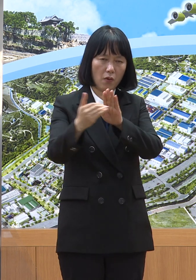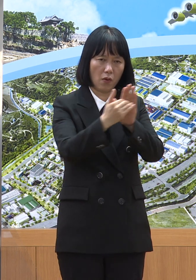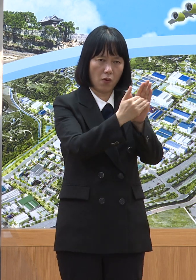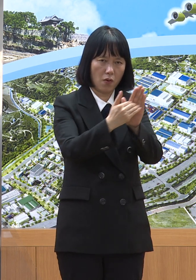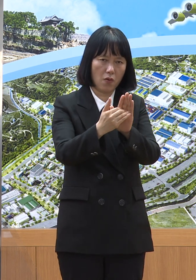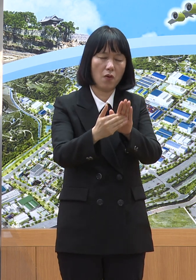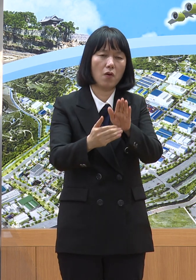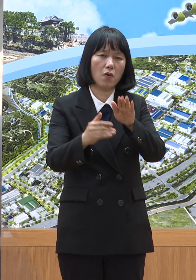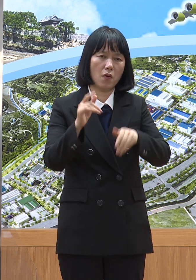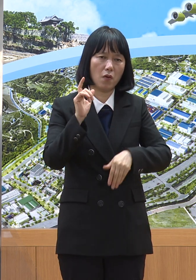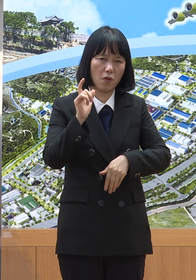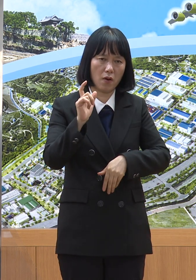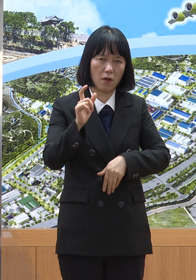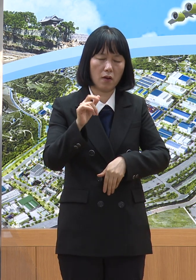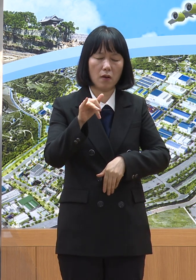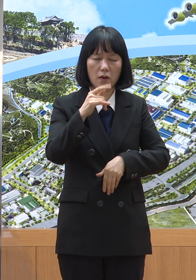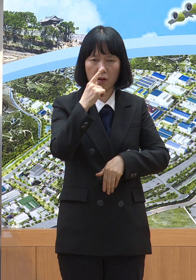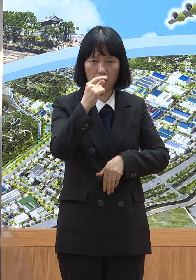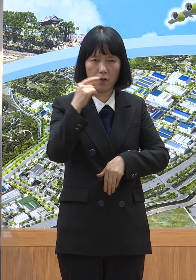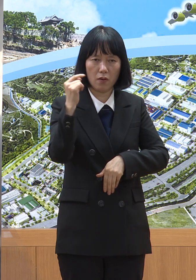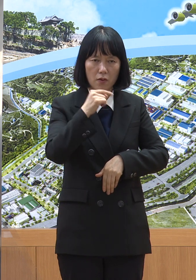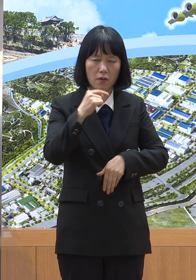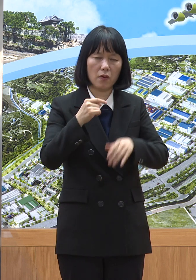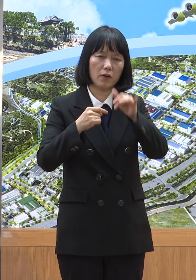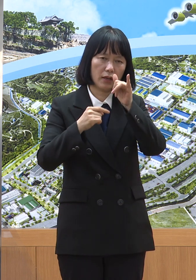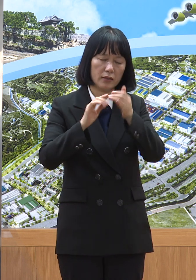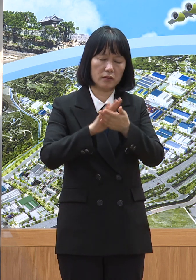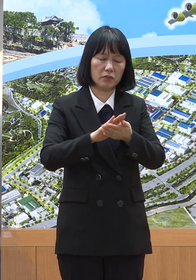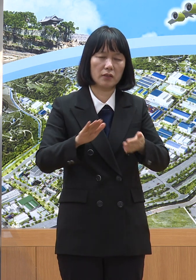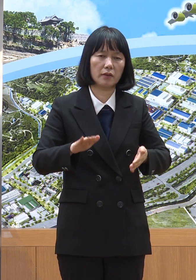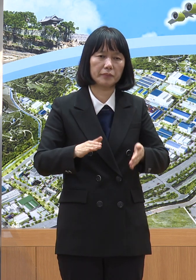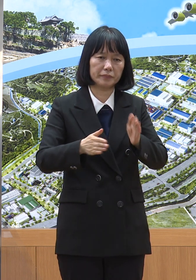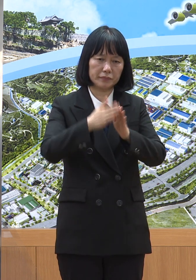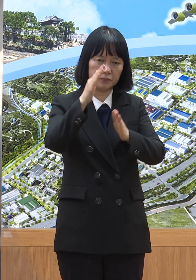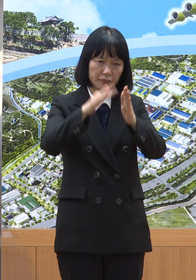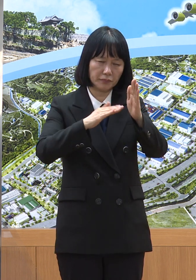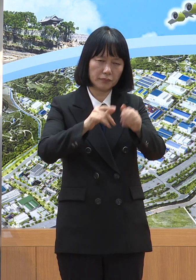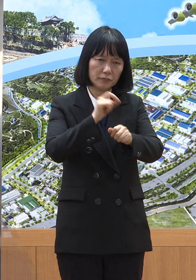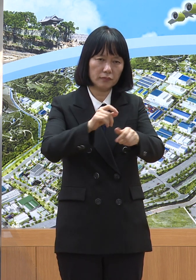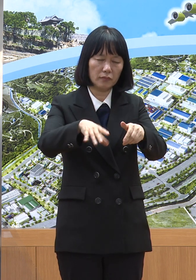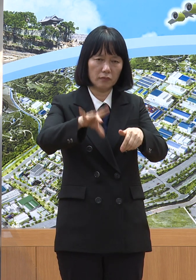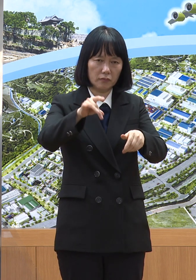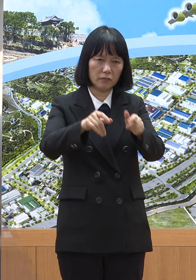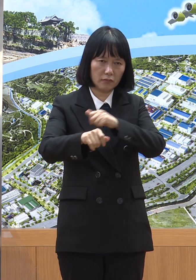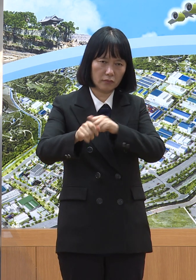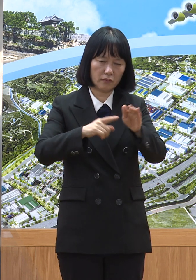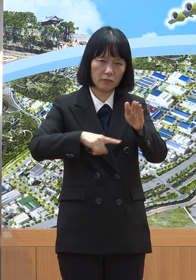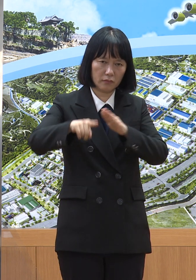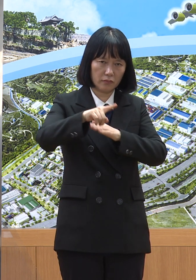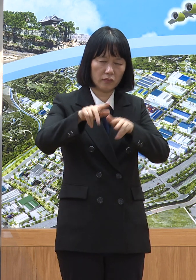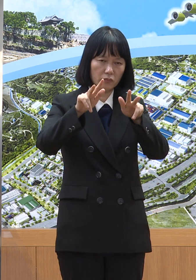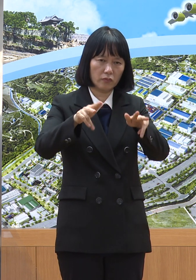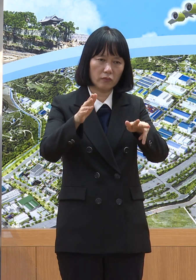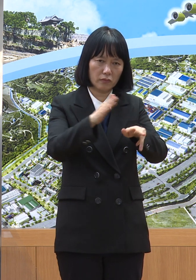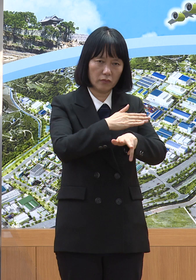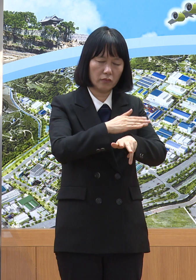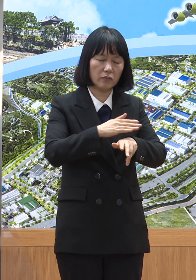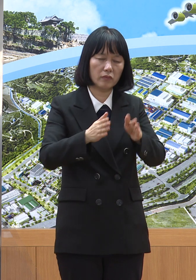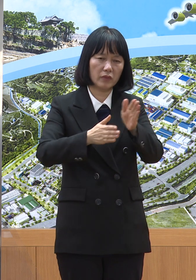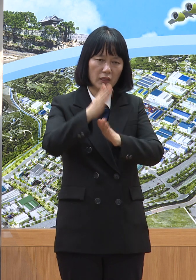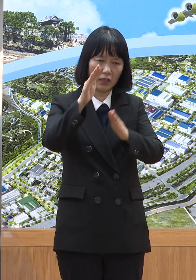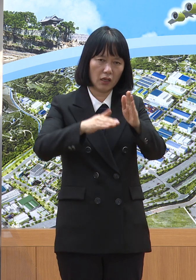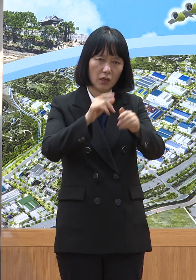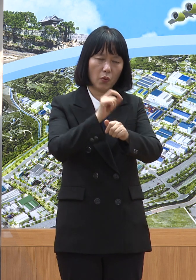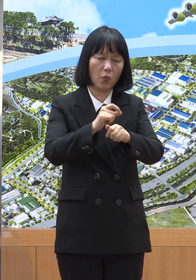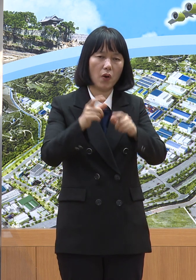조치를 강화하여 시행합니다. 우리 시는 공직사회부터 솔선하는 자세로 오늘부터 시